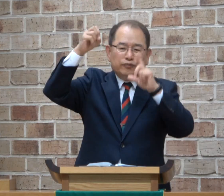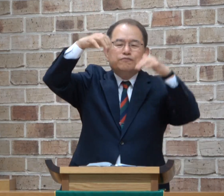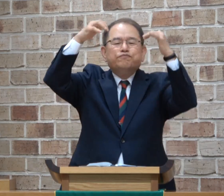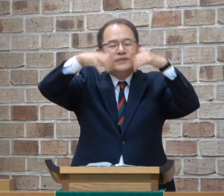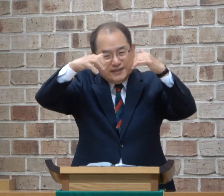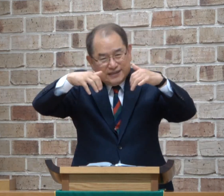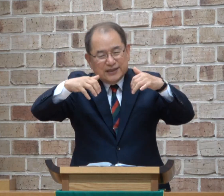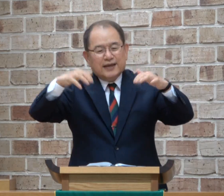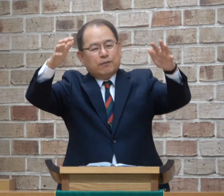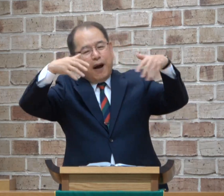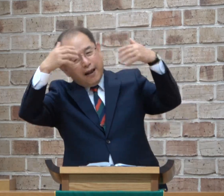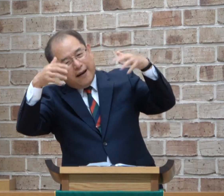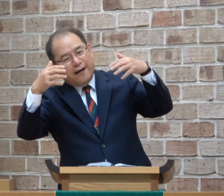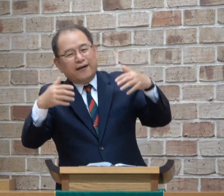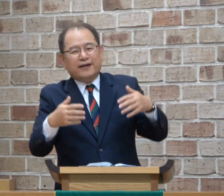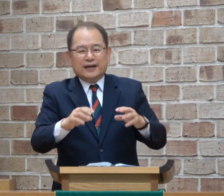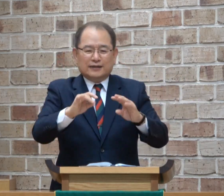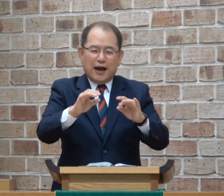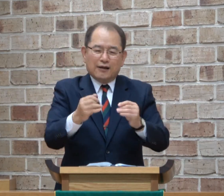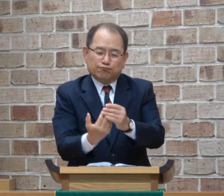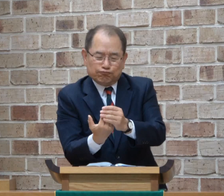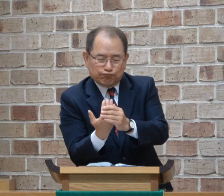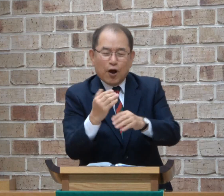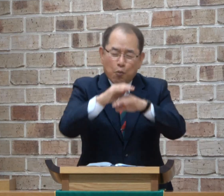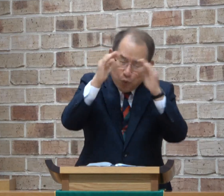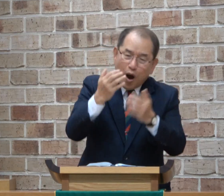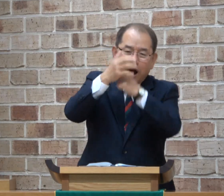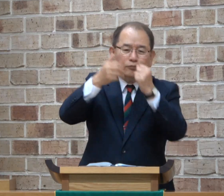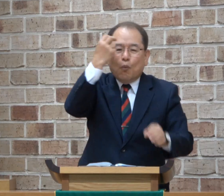바람과 모든 것을 하나님께서 돌보십니다. 만약에